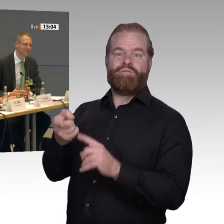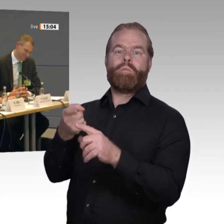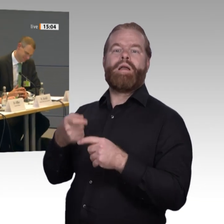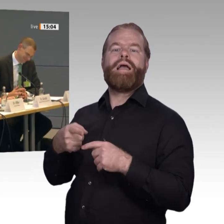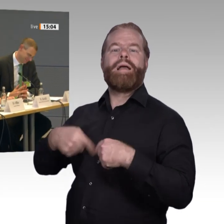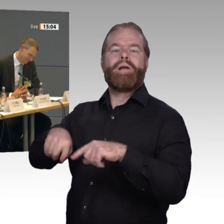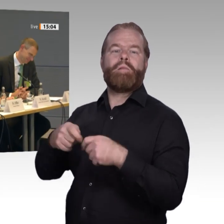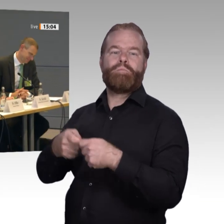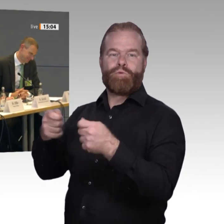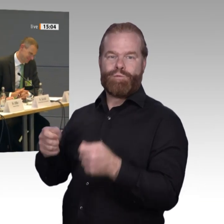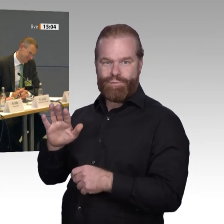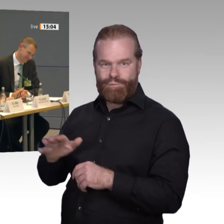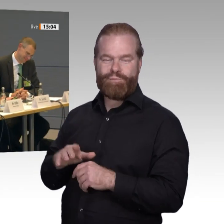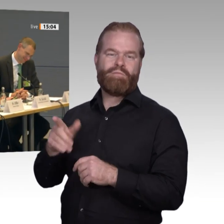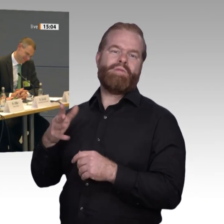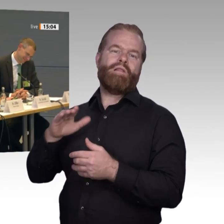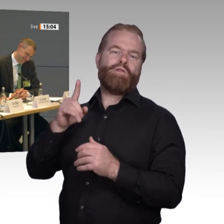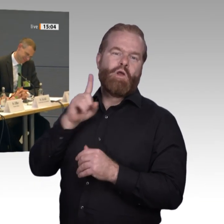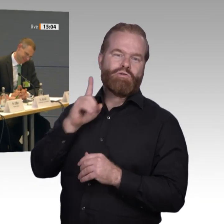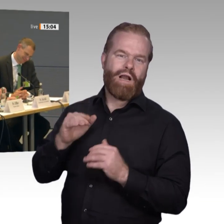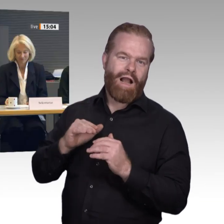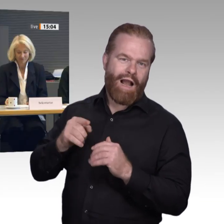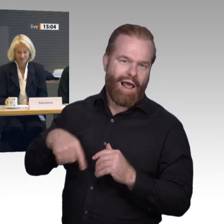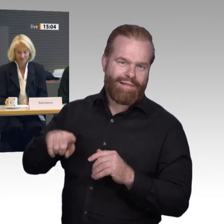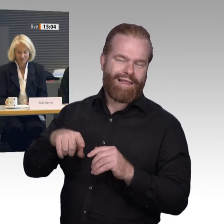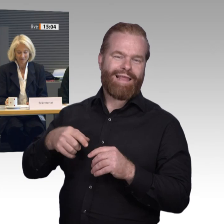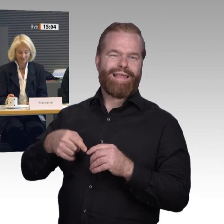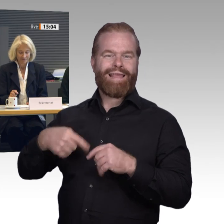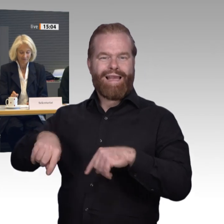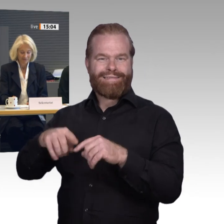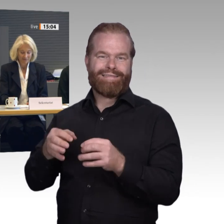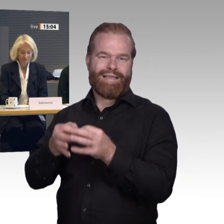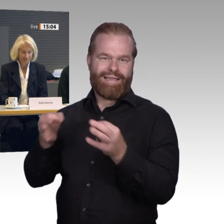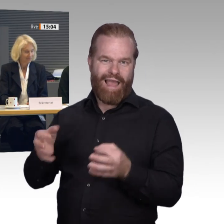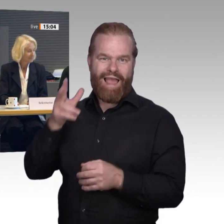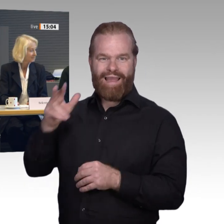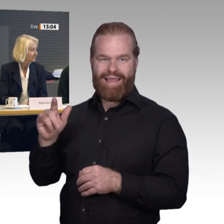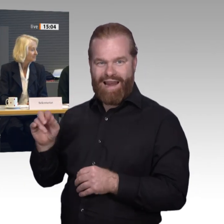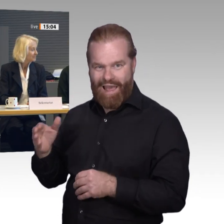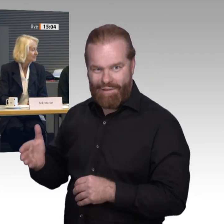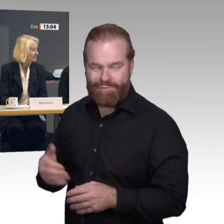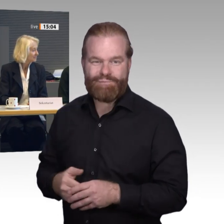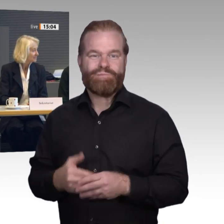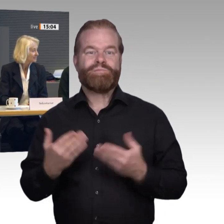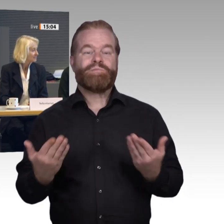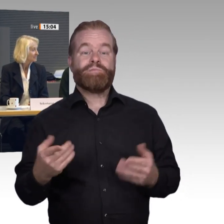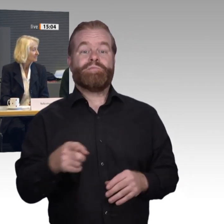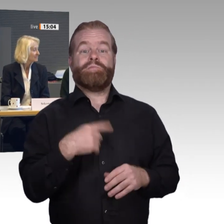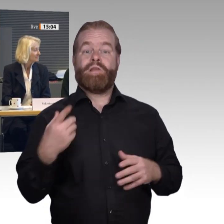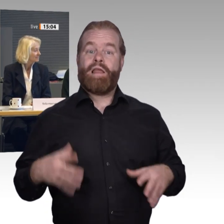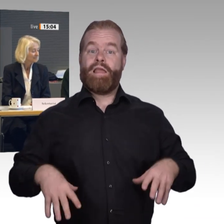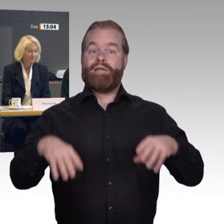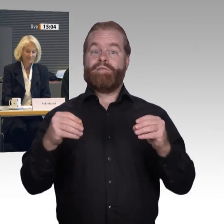rechts außen von meiner Seite aus. Wir beginnen jetzt mit der Befragung der Sachverständigen. Dazu bitte ich, dass gleich zu Beginn die